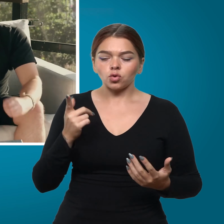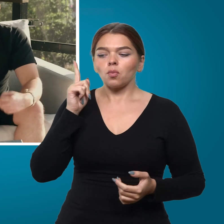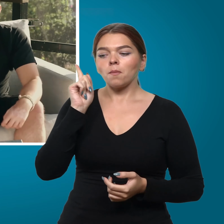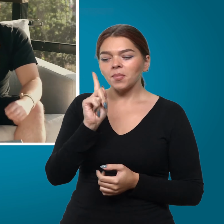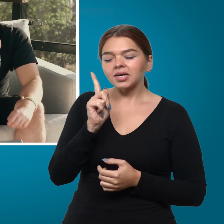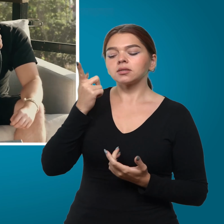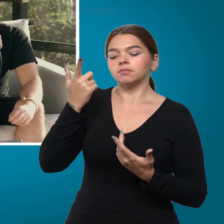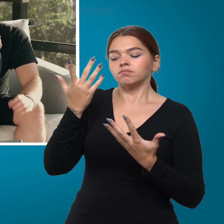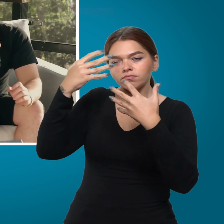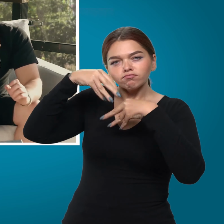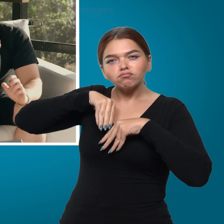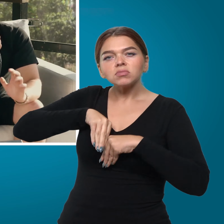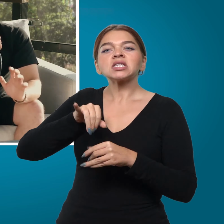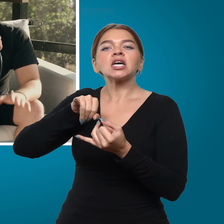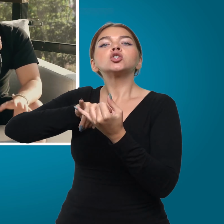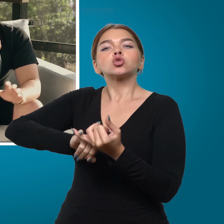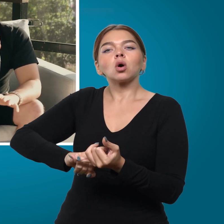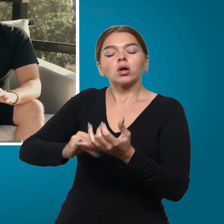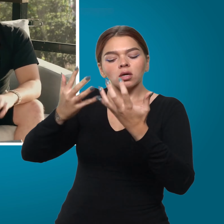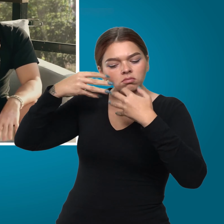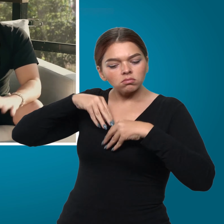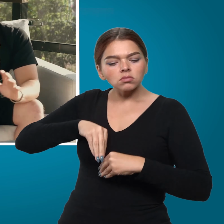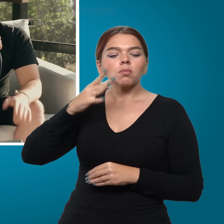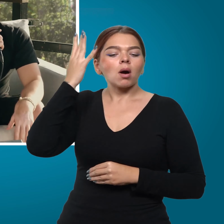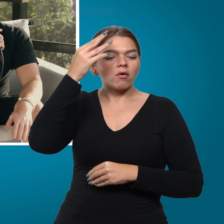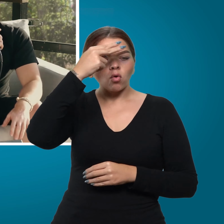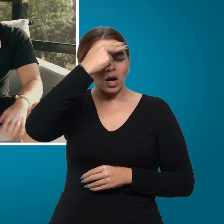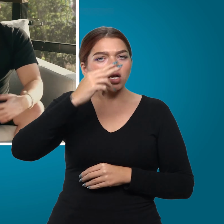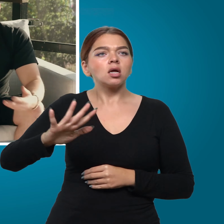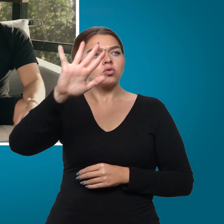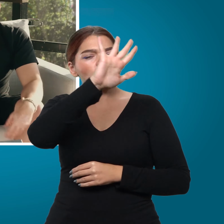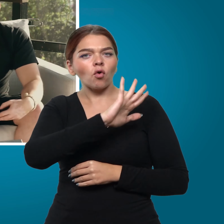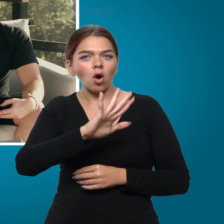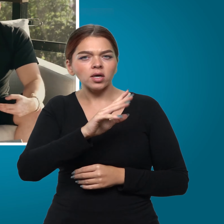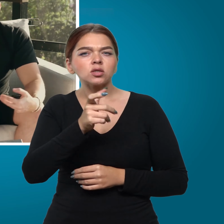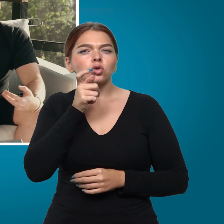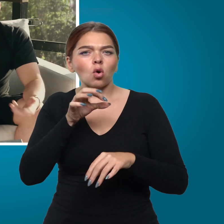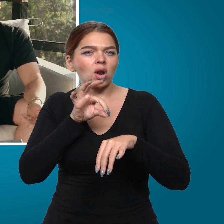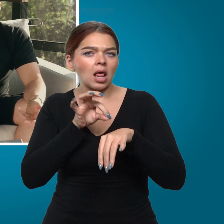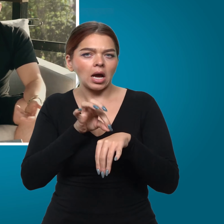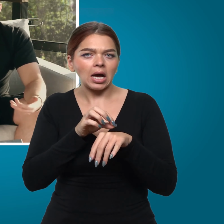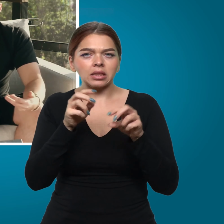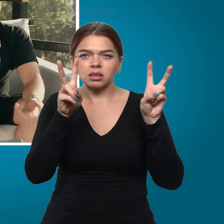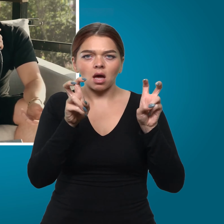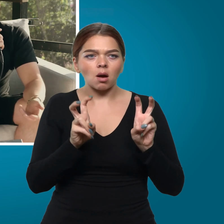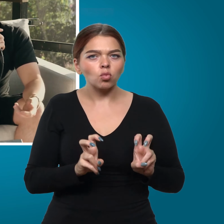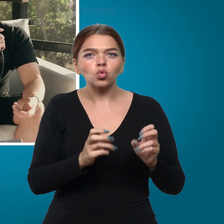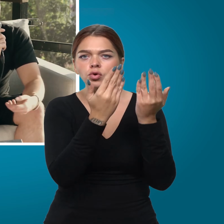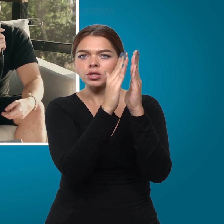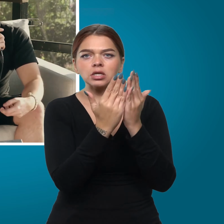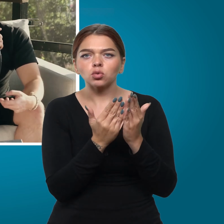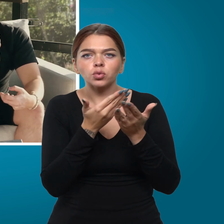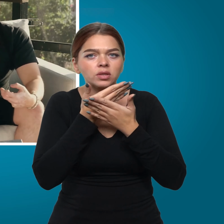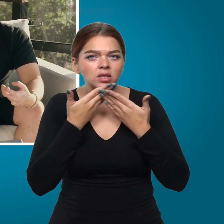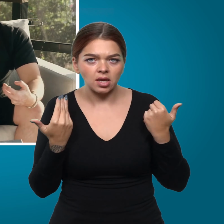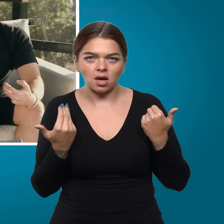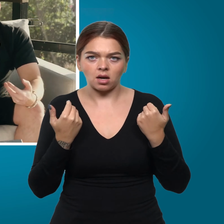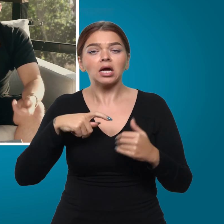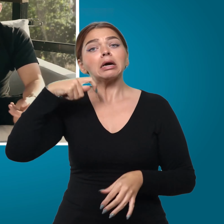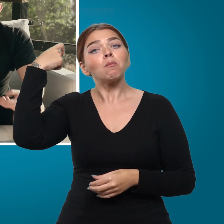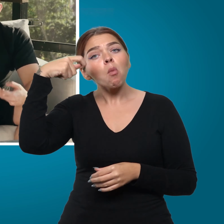nereikia, nesergu. Tai, bet įsivėjau į tą ratelį, sužinojau daug istorijų ir taip automatiškai išsikalbėjom, kad šiaip Lietuvoje šita tema